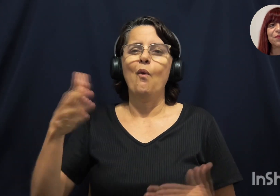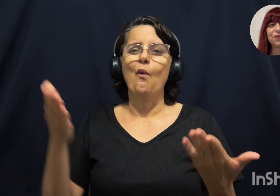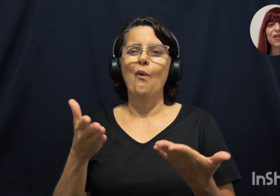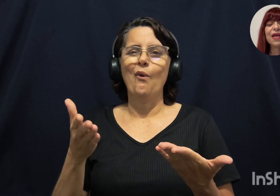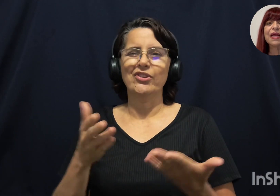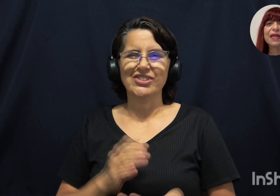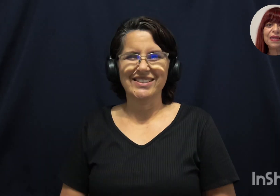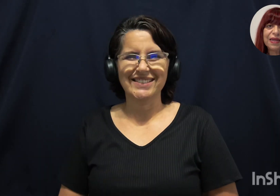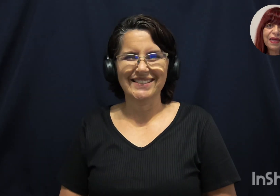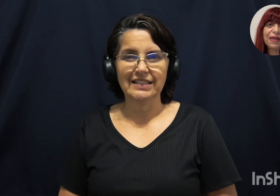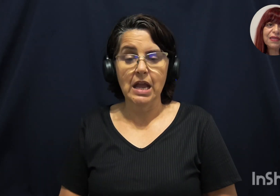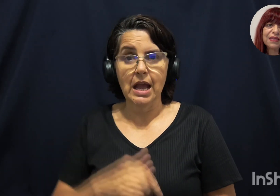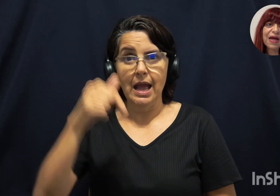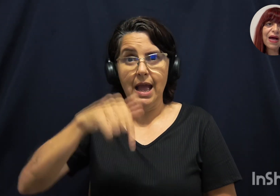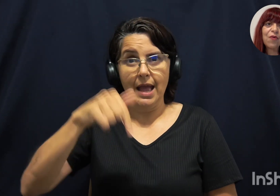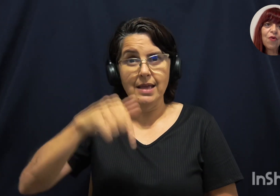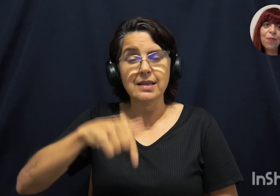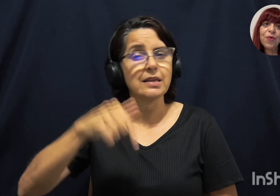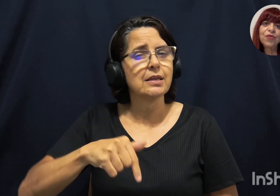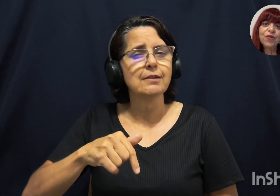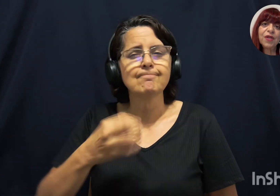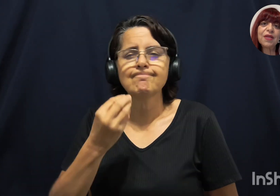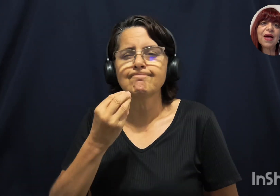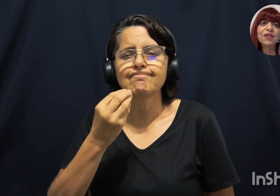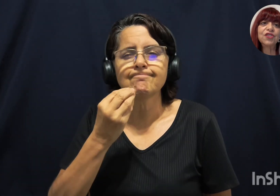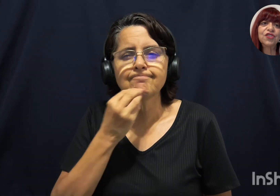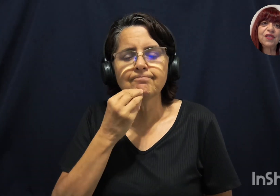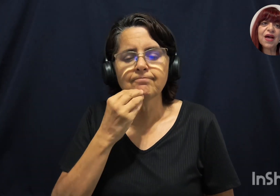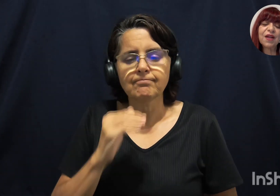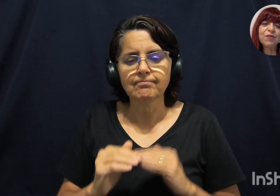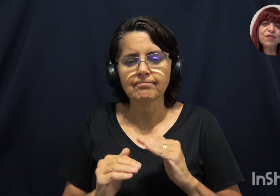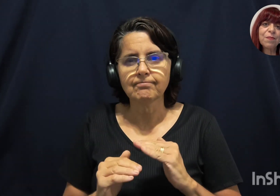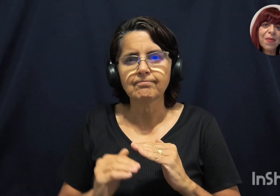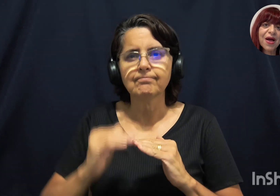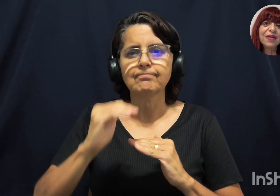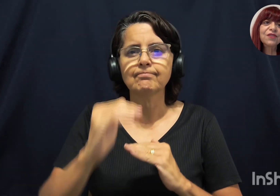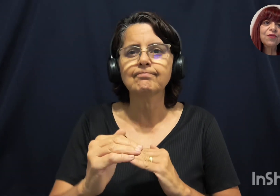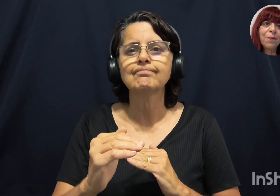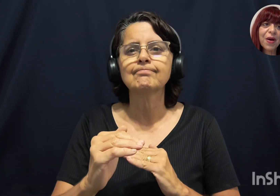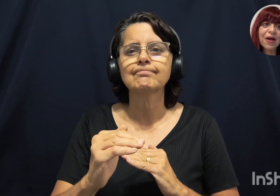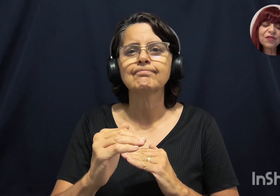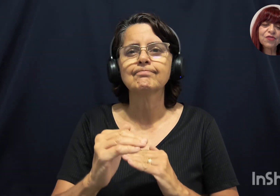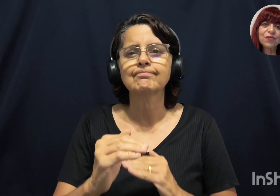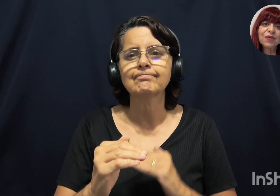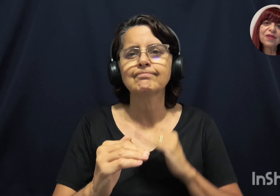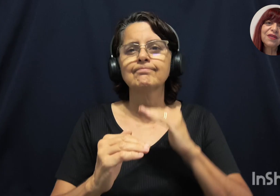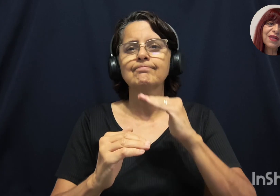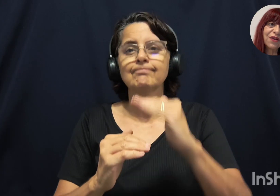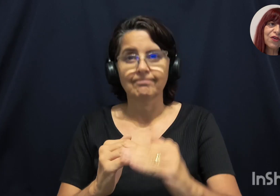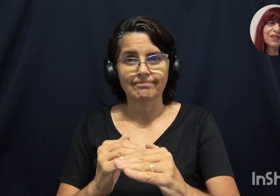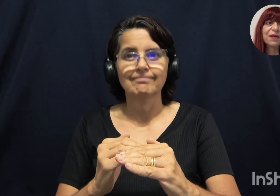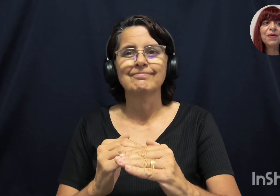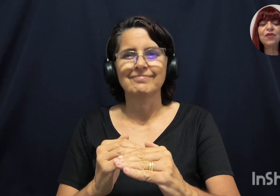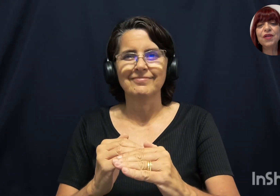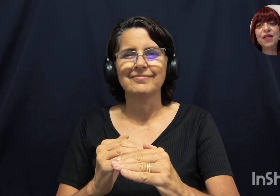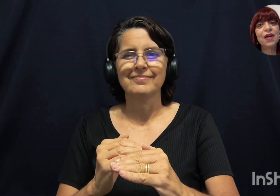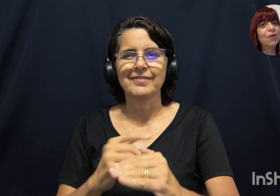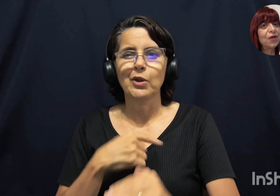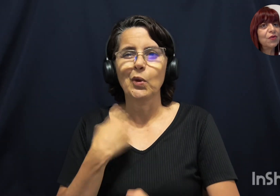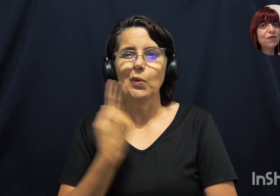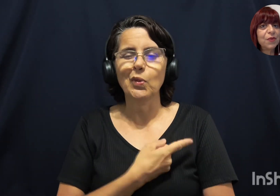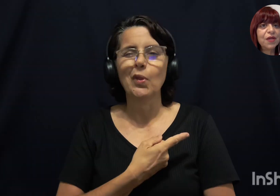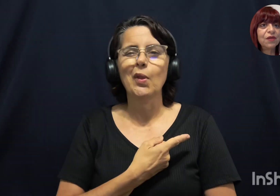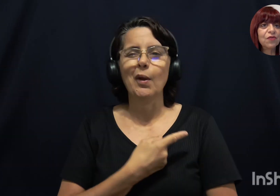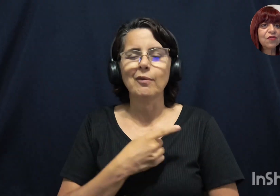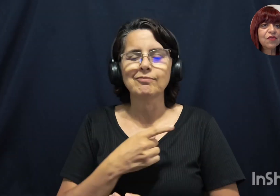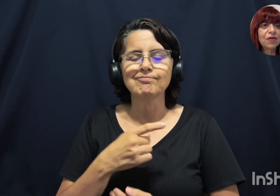presente. Nele está a oportunidade de darmos mais um passo na nossa melhoria